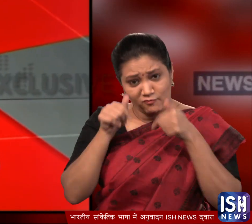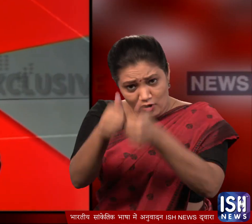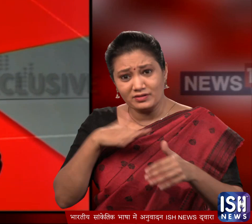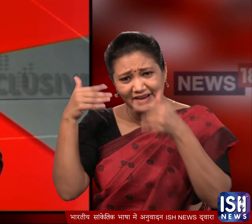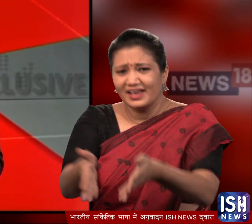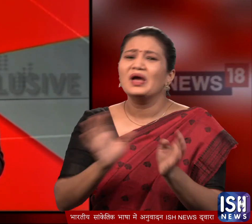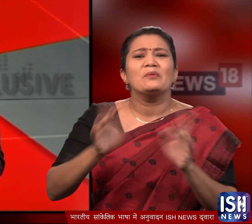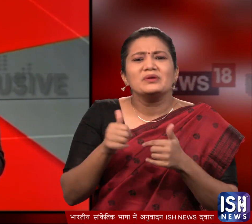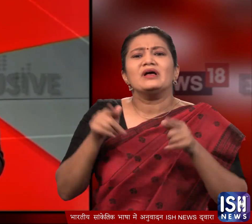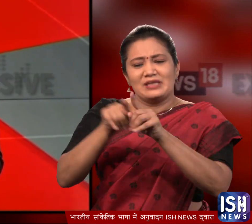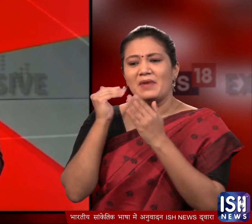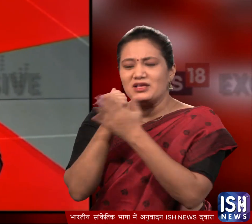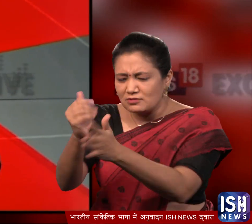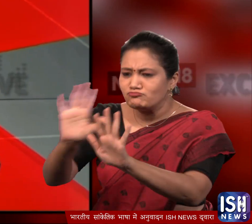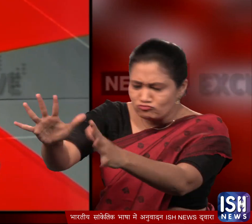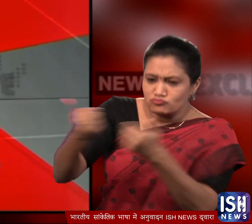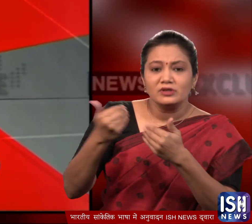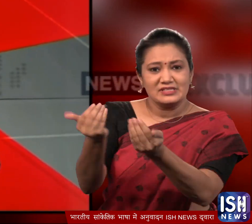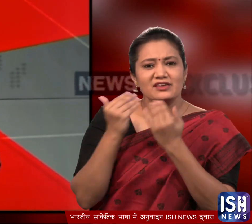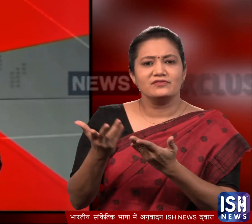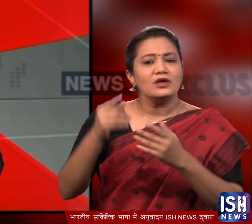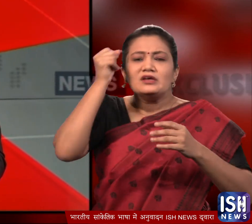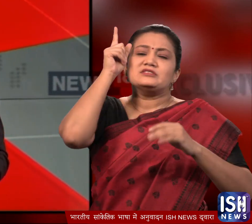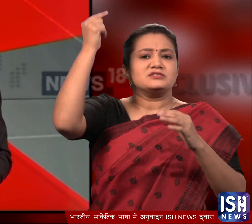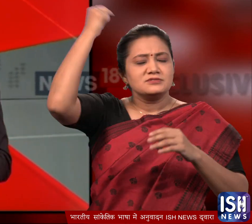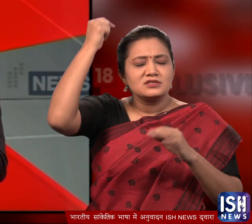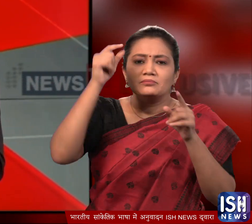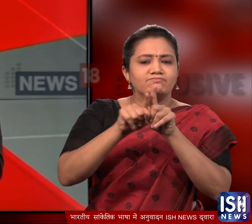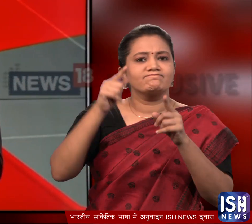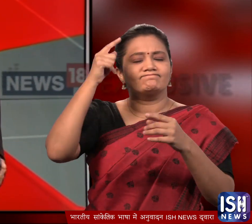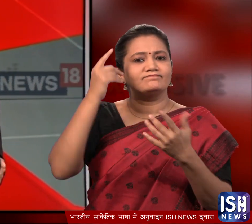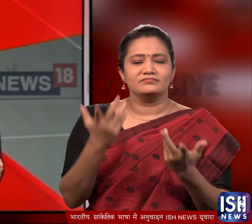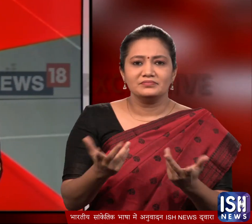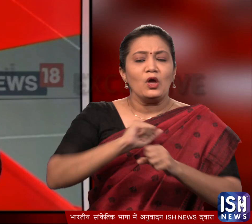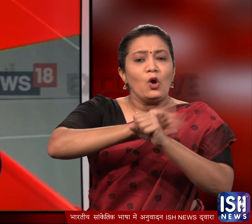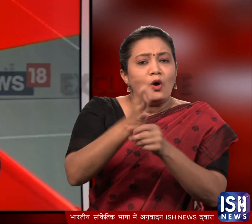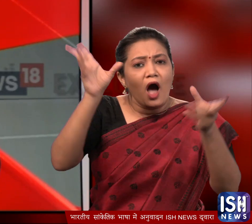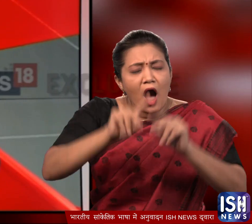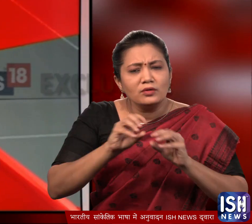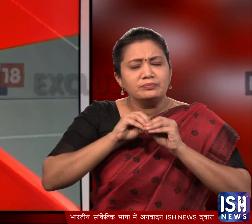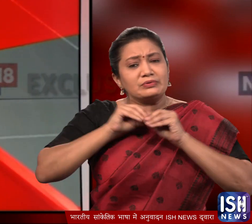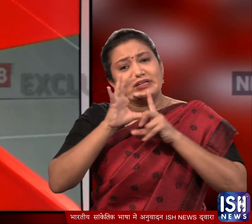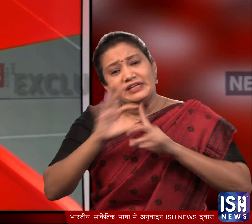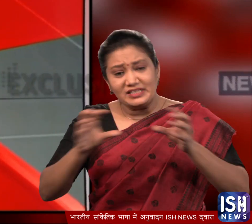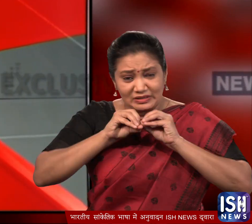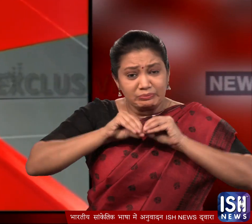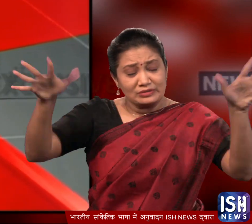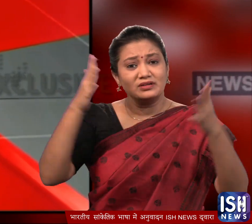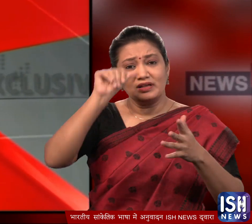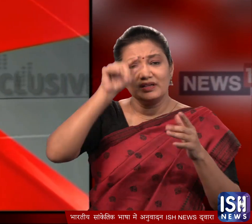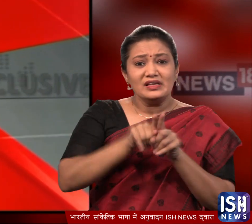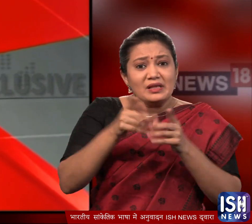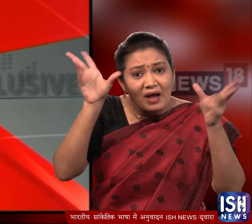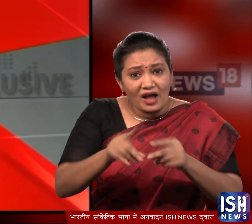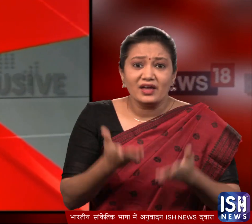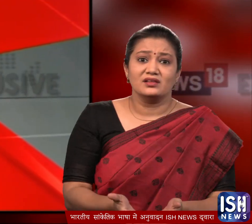रोकेंगे। इतनी मामूली सी बात हमारी बुद्धि में नहीं घुस रही, इसीलिए हम लोग देख ही नहीं पा रहे कि कोरोना फिर से भयानक खतरा